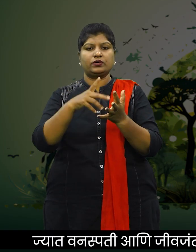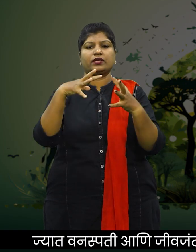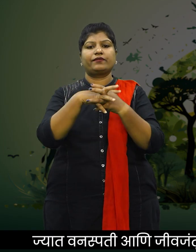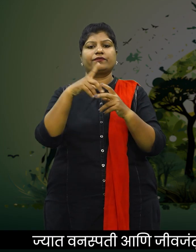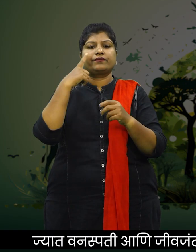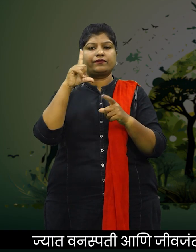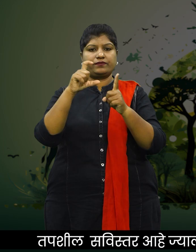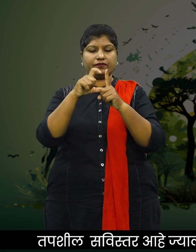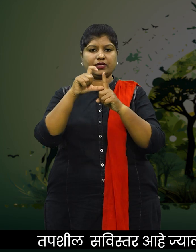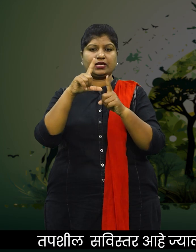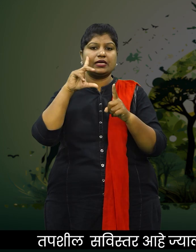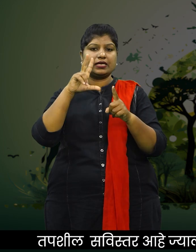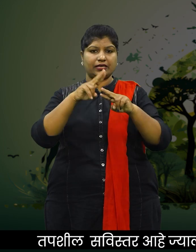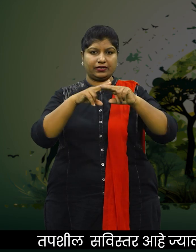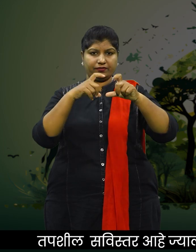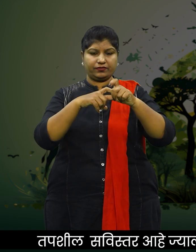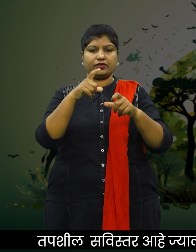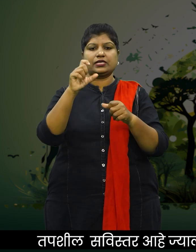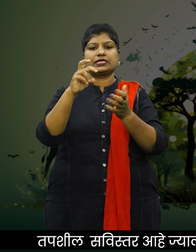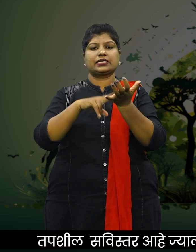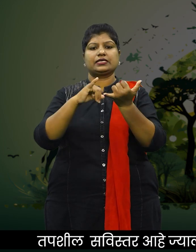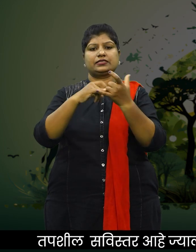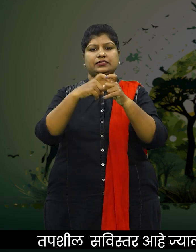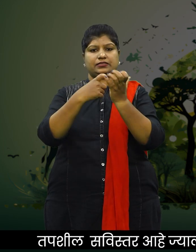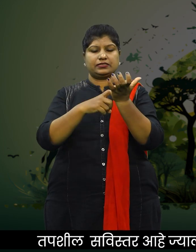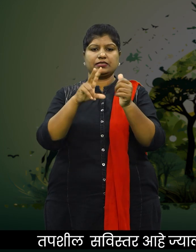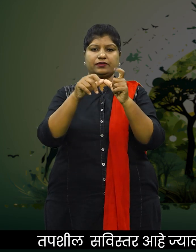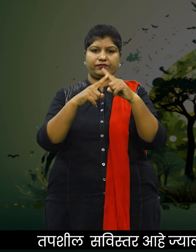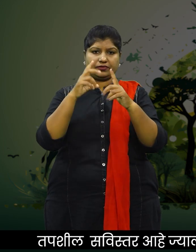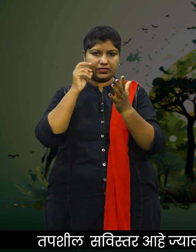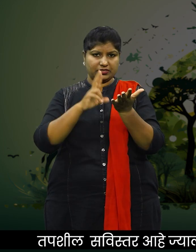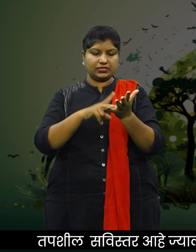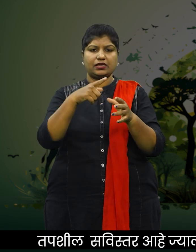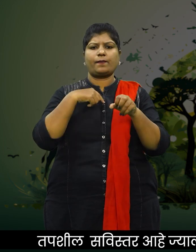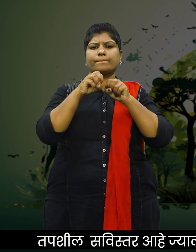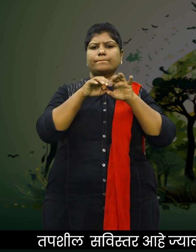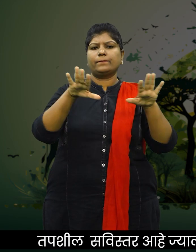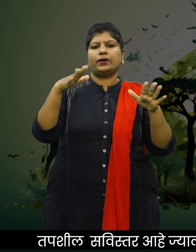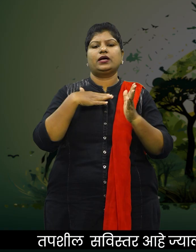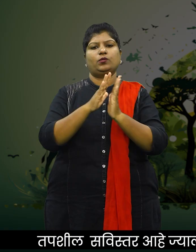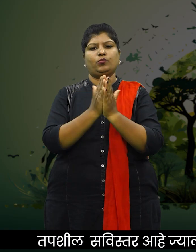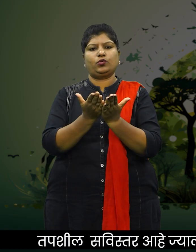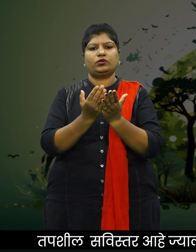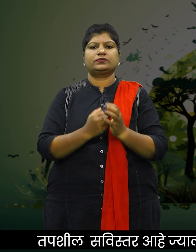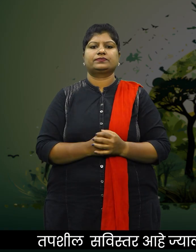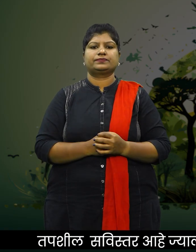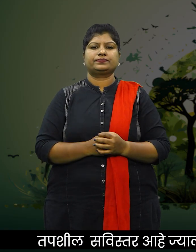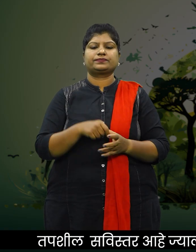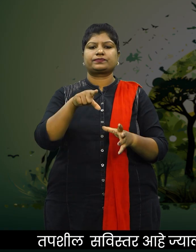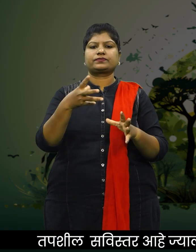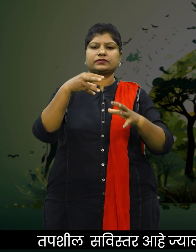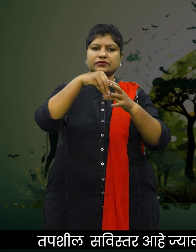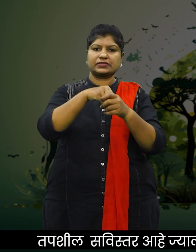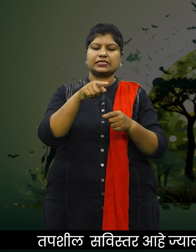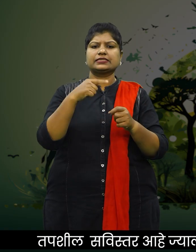असलेल्या प्रजातींचा तपशील सविस्तर आहे, ज्याला रेड डेटा बुक किंवा रेड लिस्ट बुक असे म्हणतात.